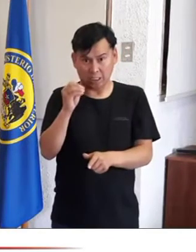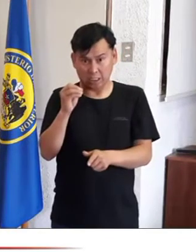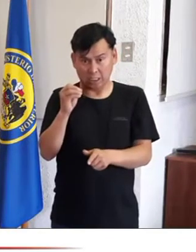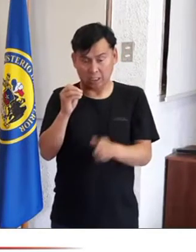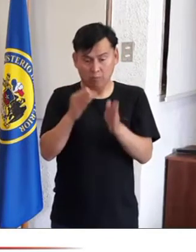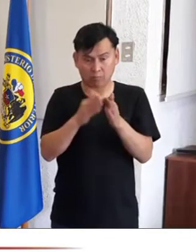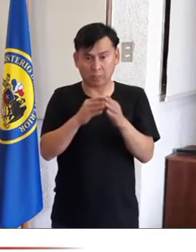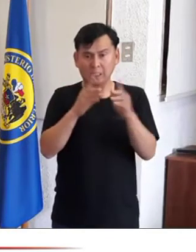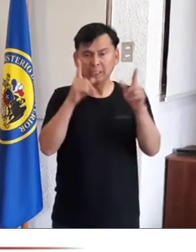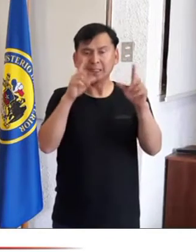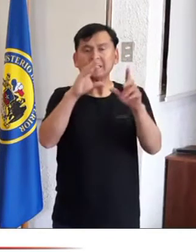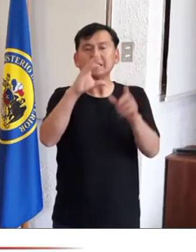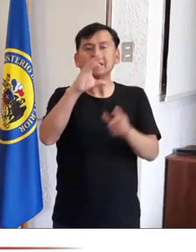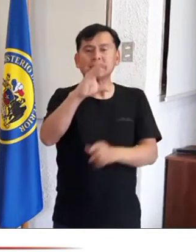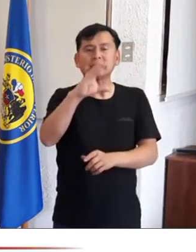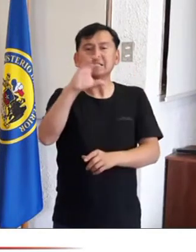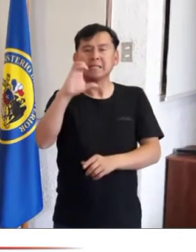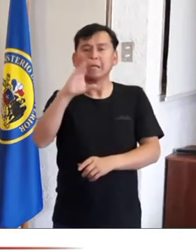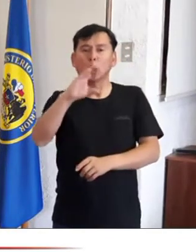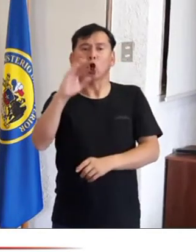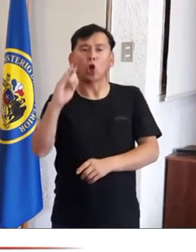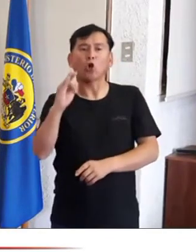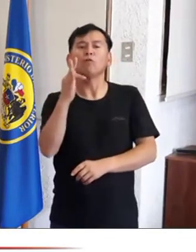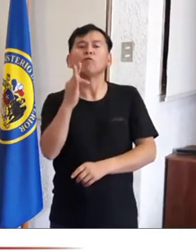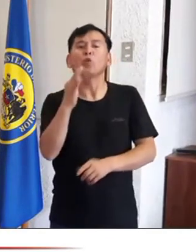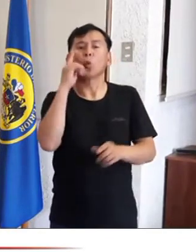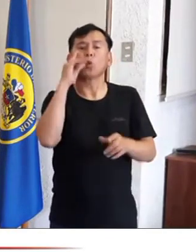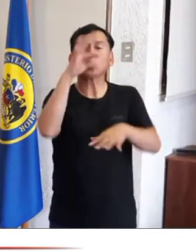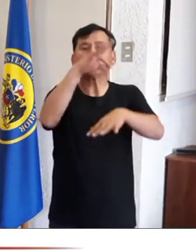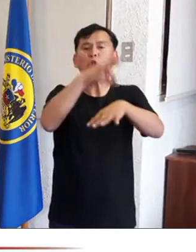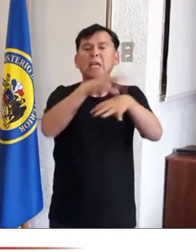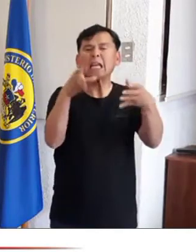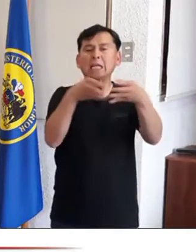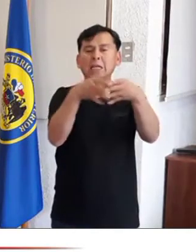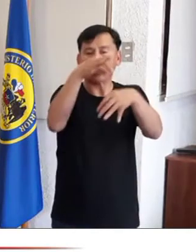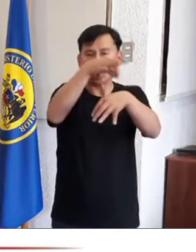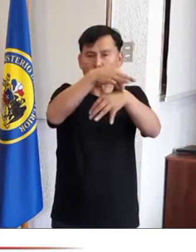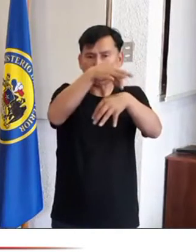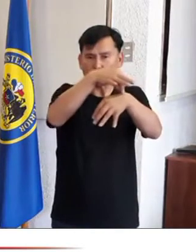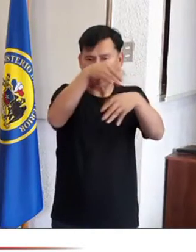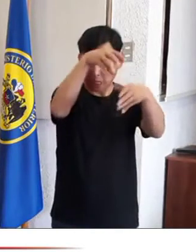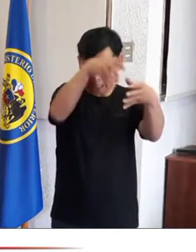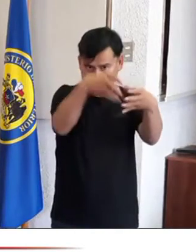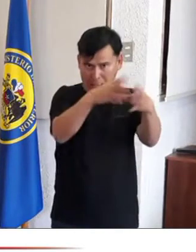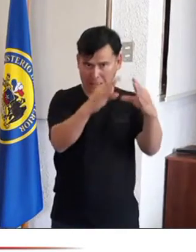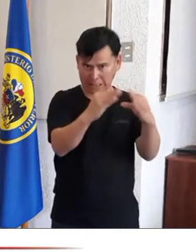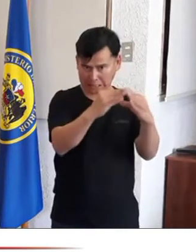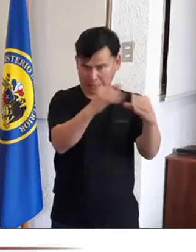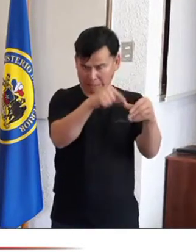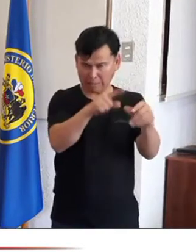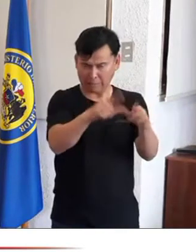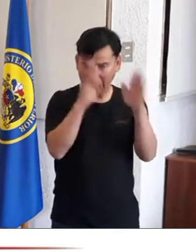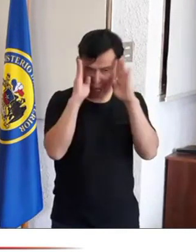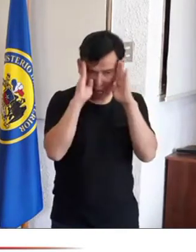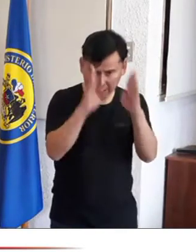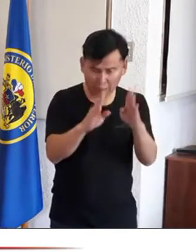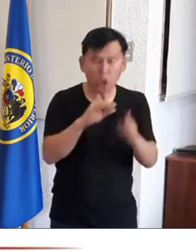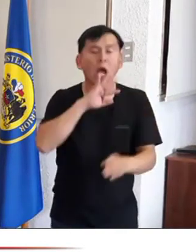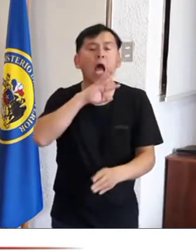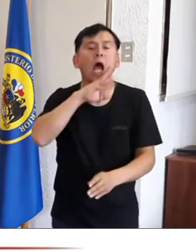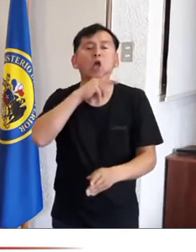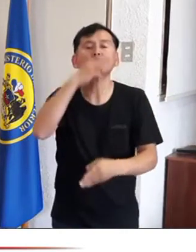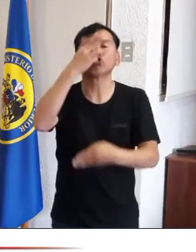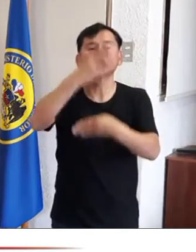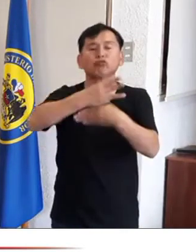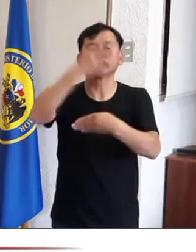se instalará en el SECOF, que está en calle Lautaro, un equipo médico del Hospital Regional Coyhaique que atenderá exclusivamente a adultos